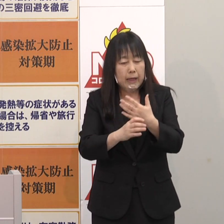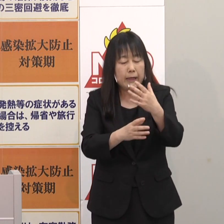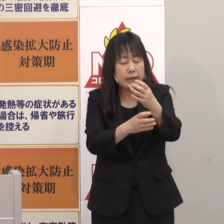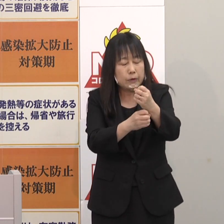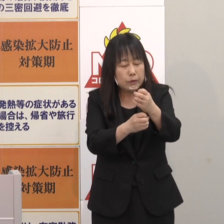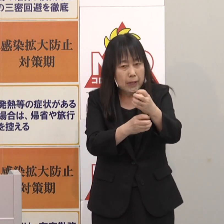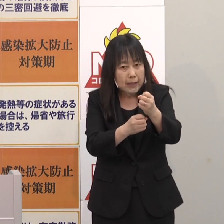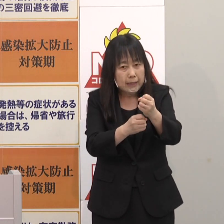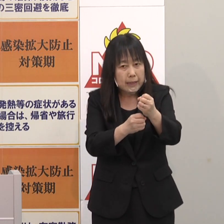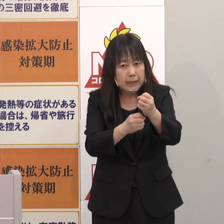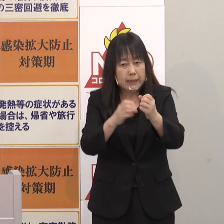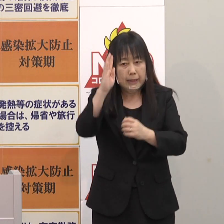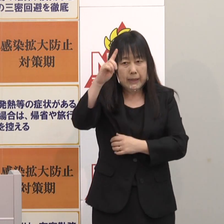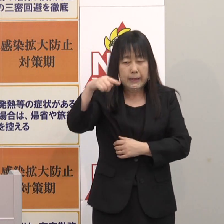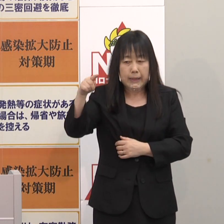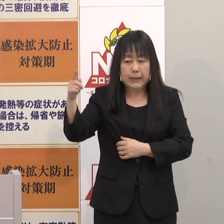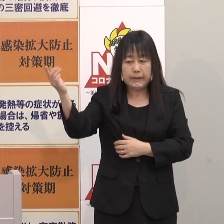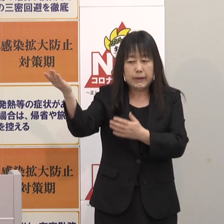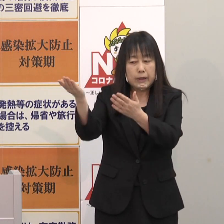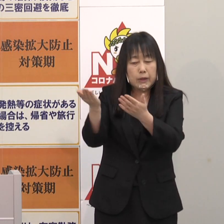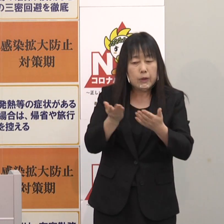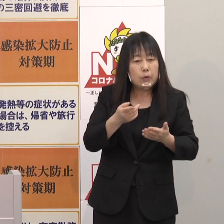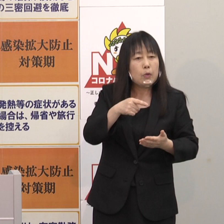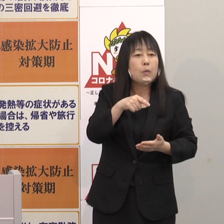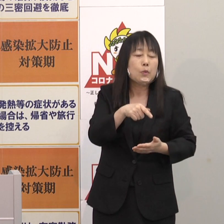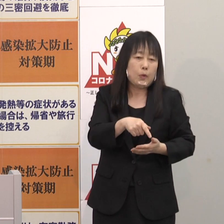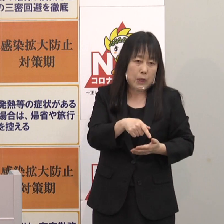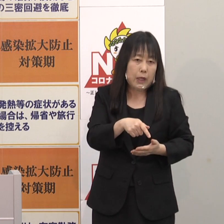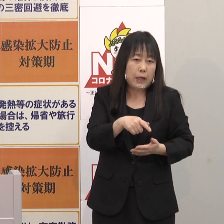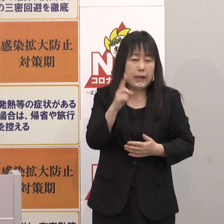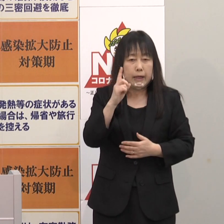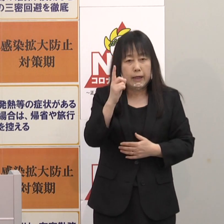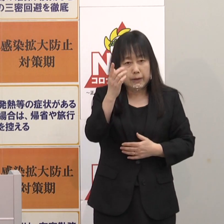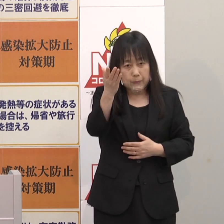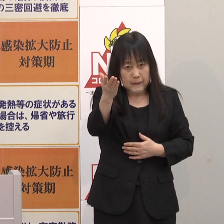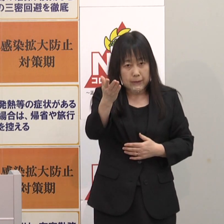配分されるのかというのは決まってるんでしょうか。